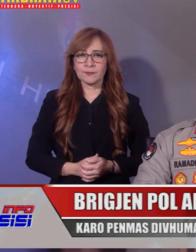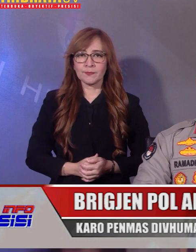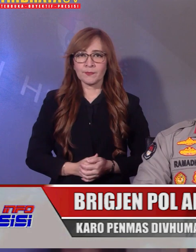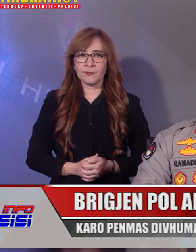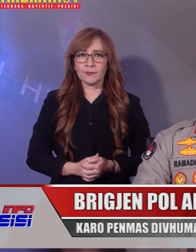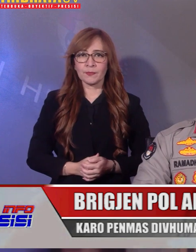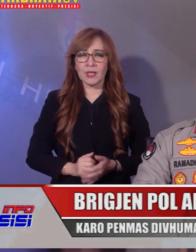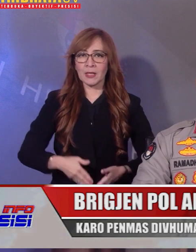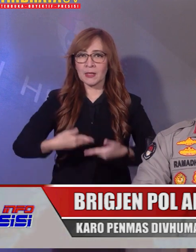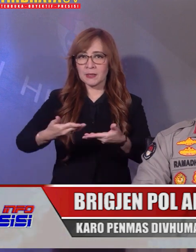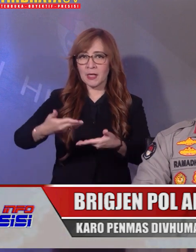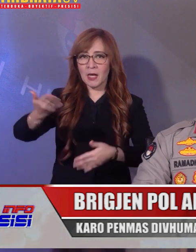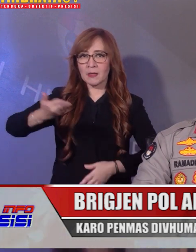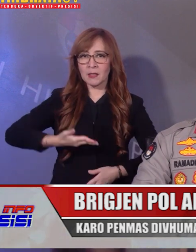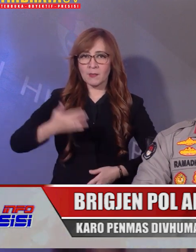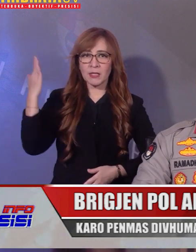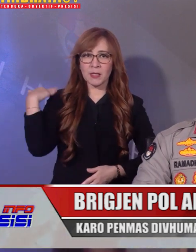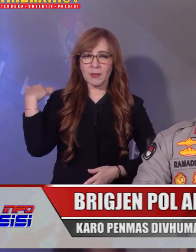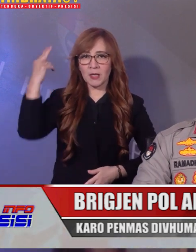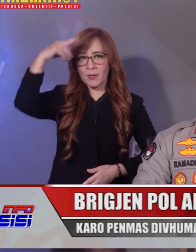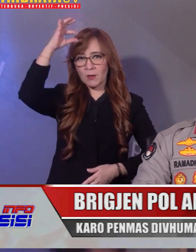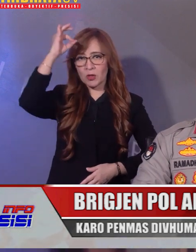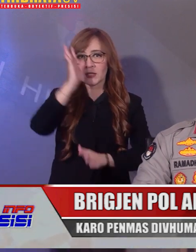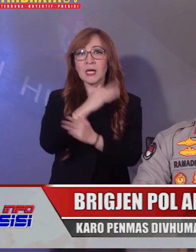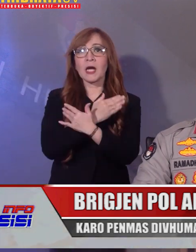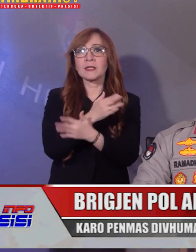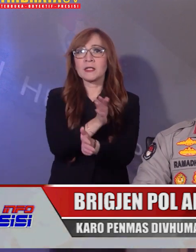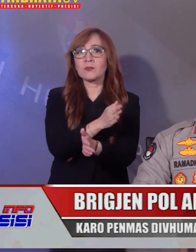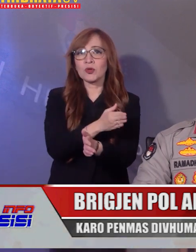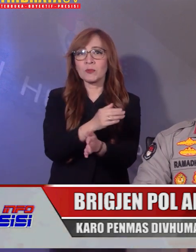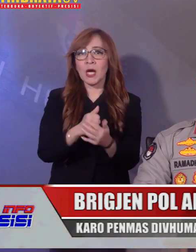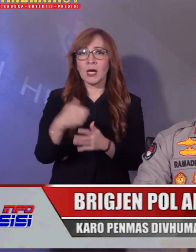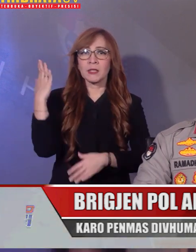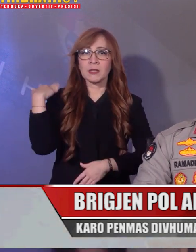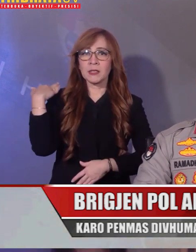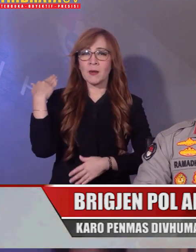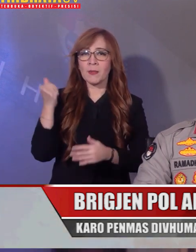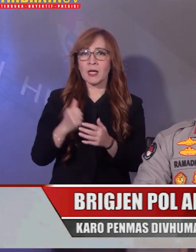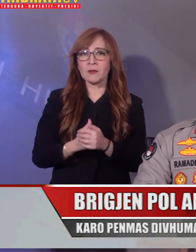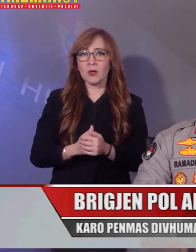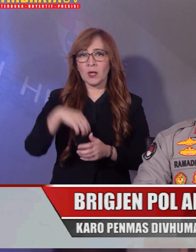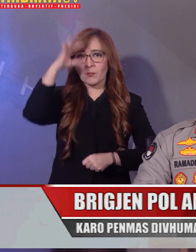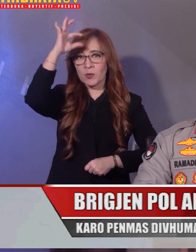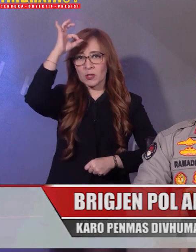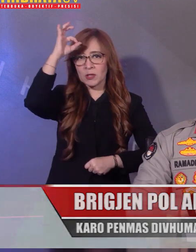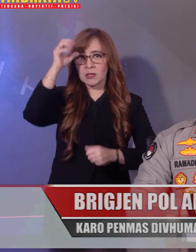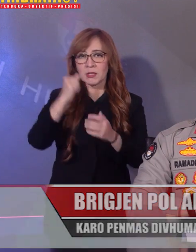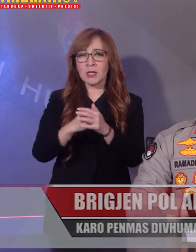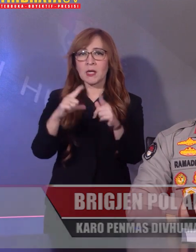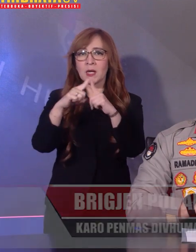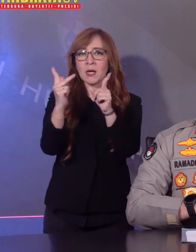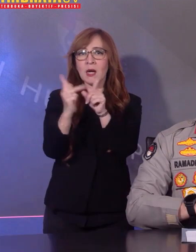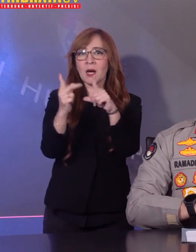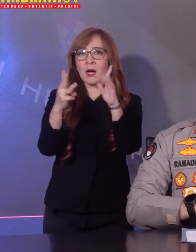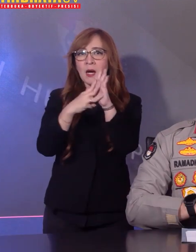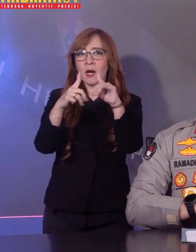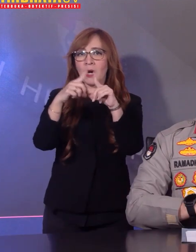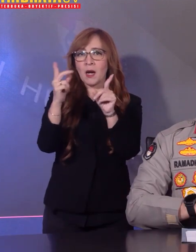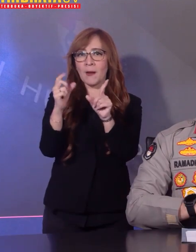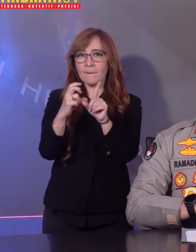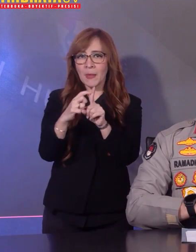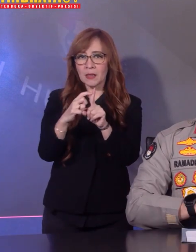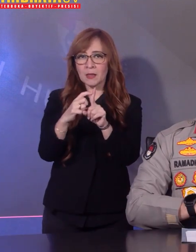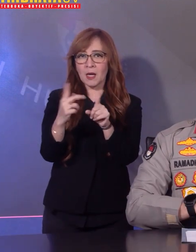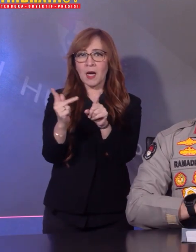MSI serah terima jabatan Kapolda Aceh sebelumnya dijabat oleh irjul dr ahmadidar S